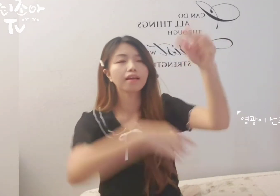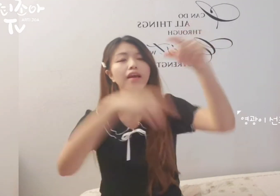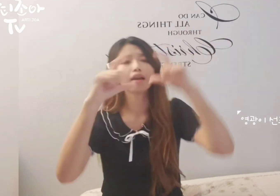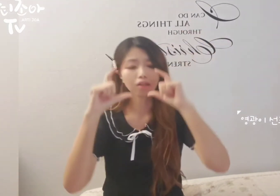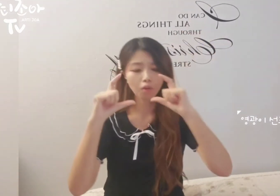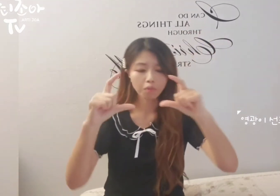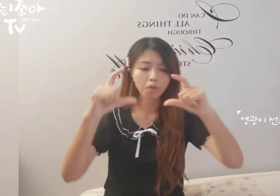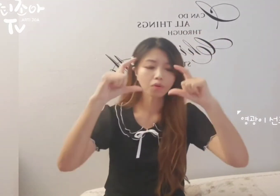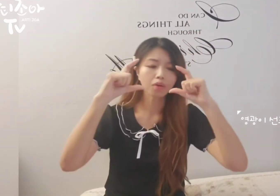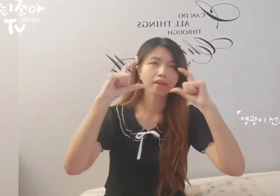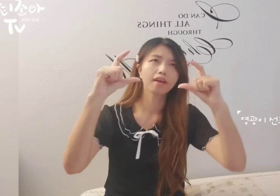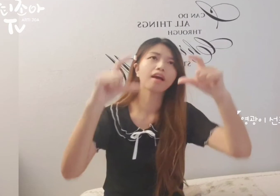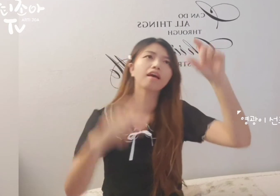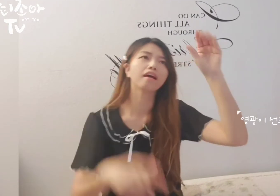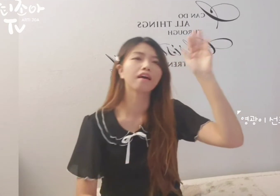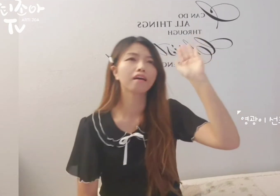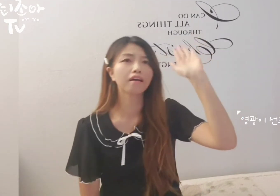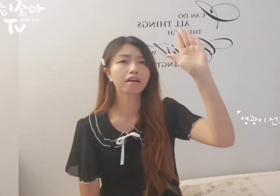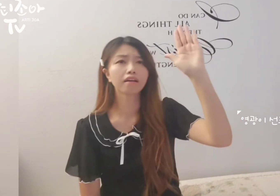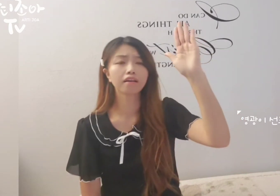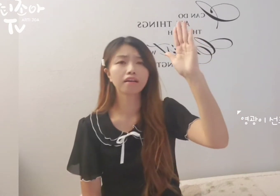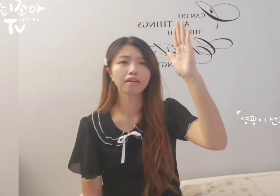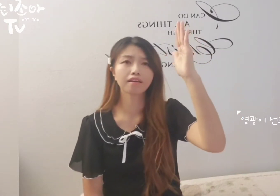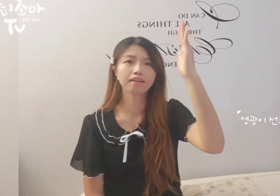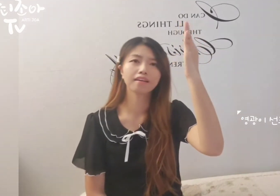선포되어야 하니